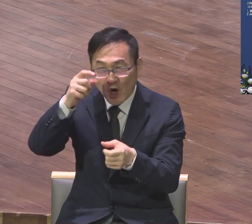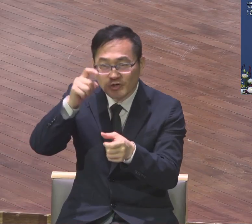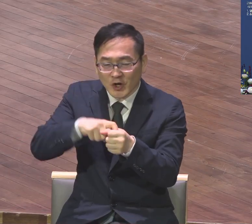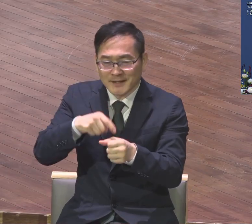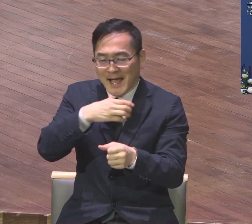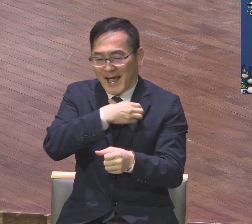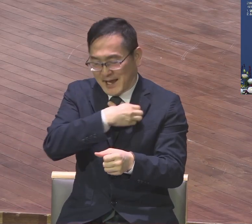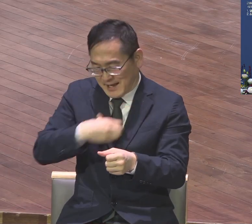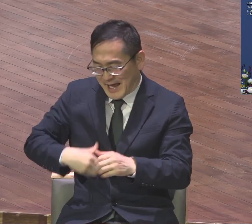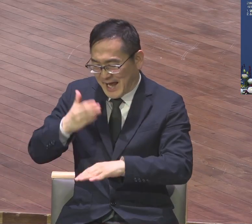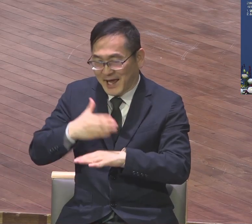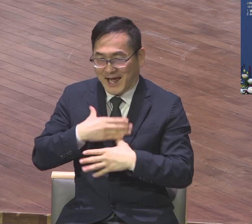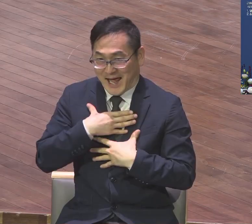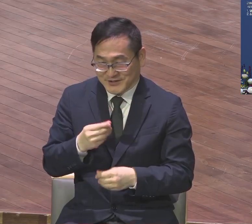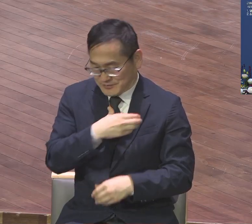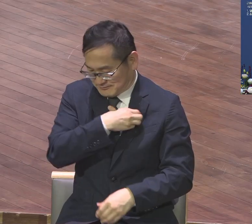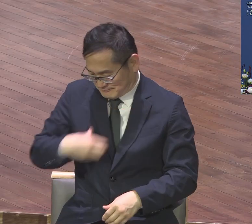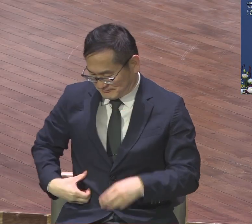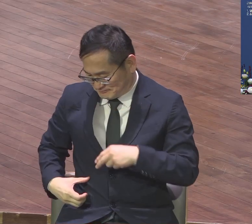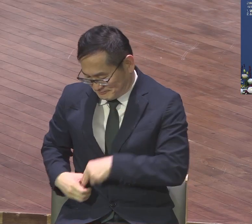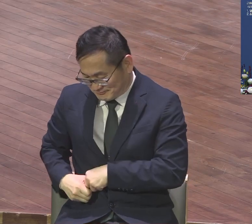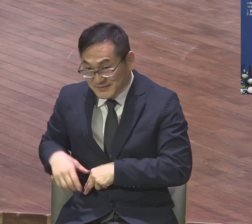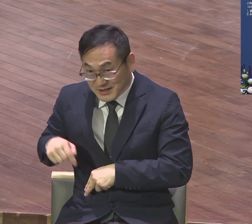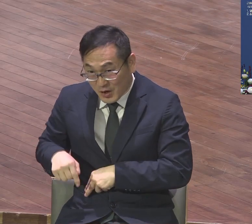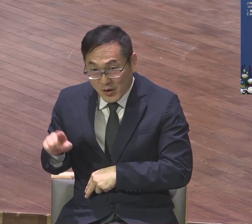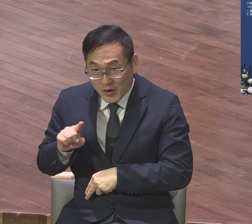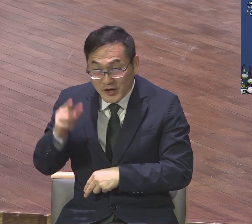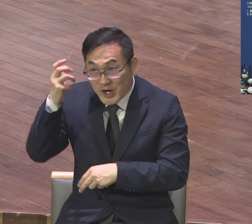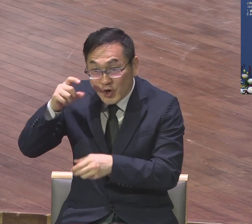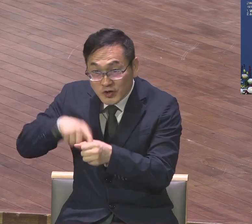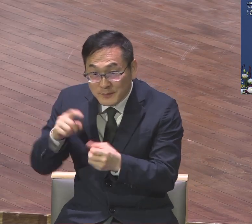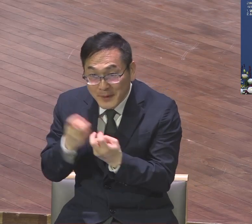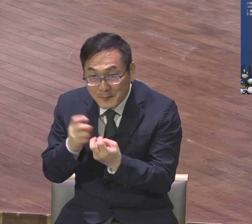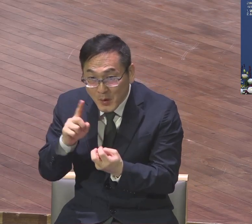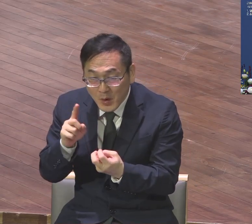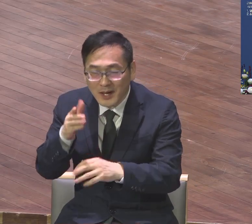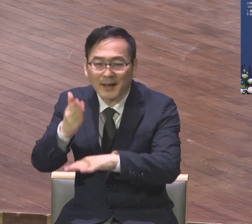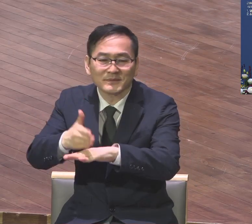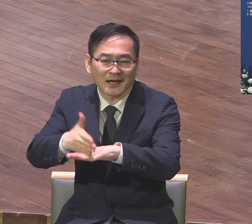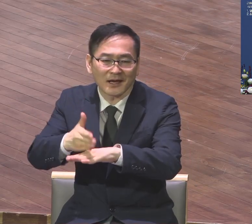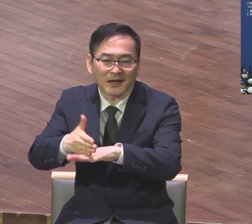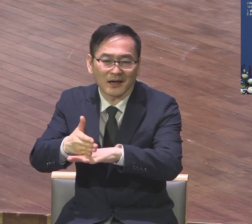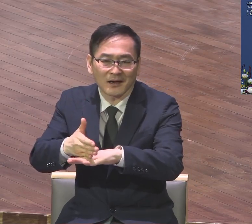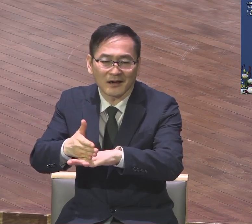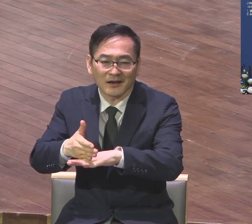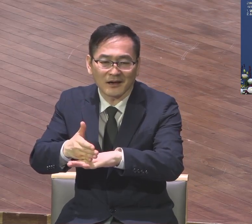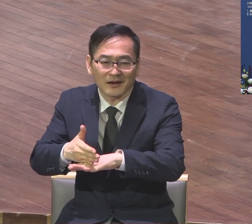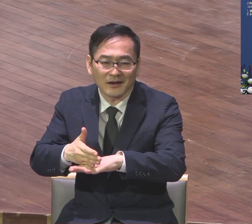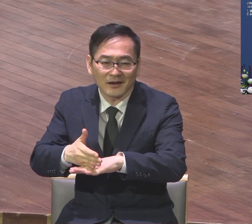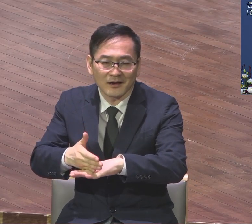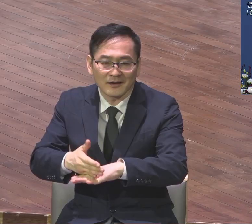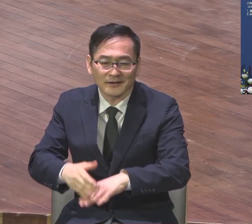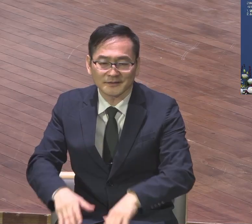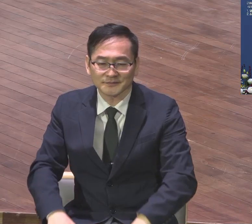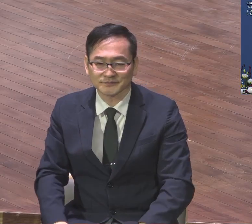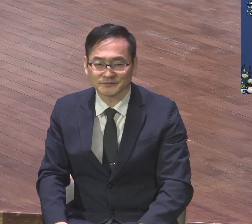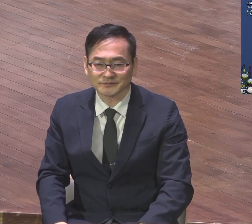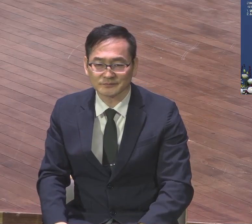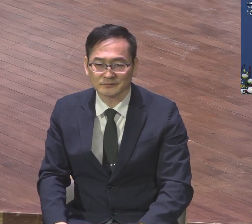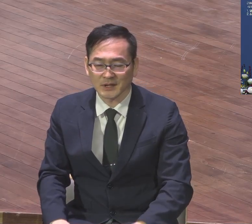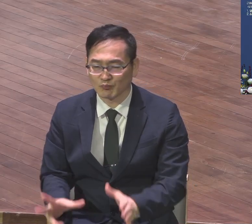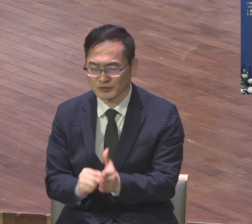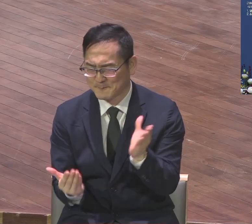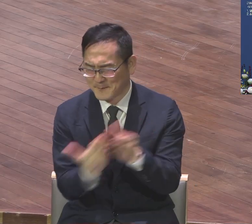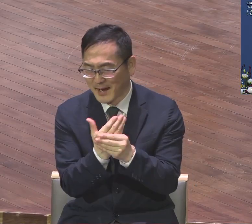하나님 감사합니다. 이 평소 감사의 삶을 살아온 사람들은요, 문제가 생겼을